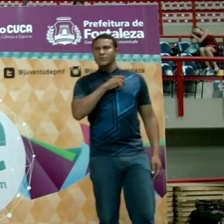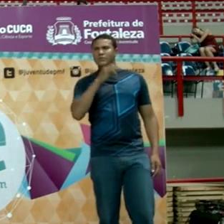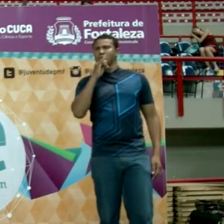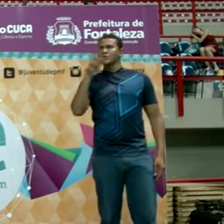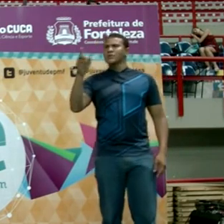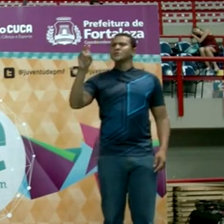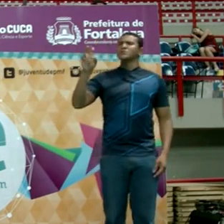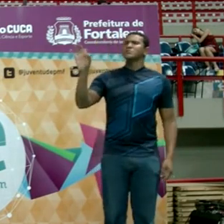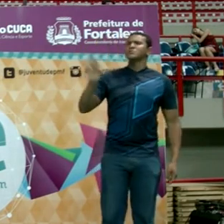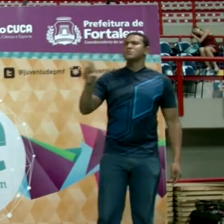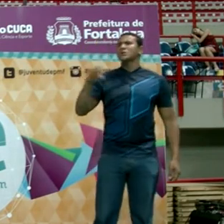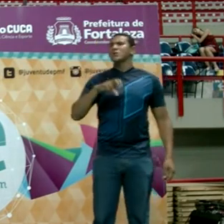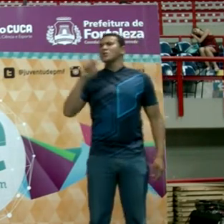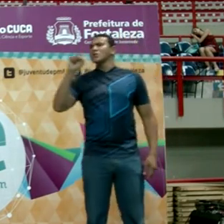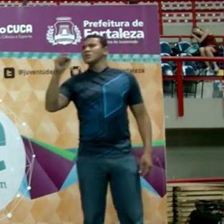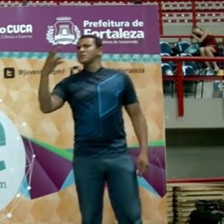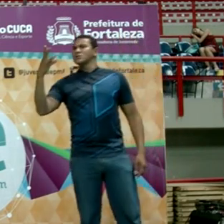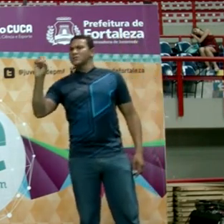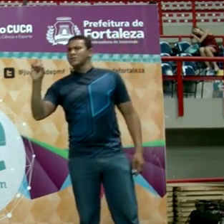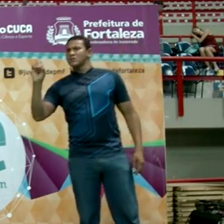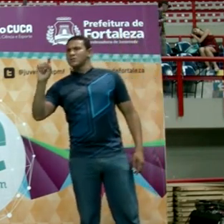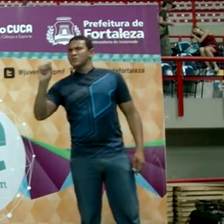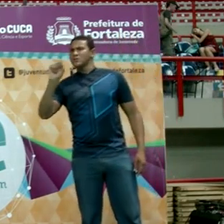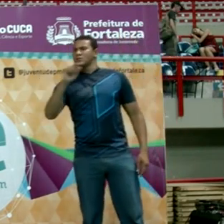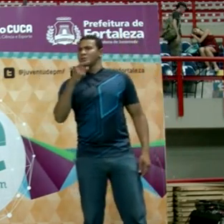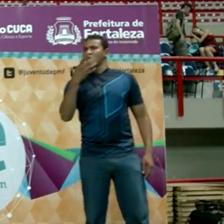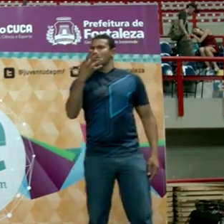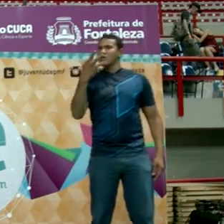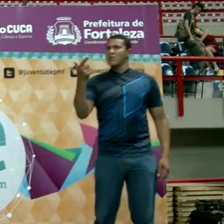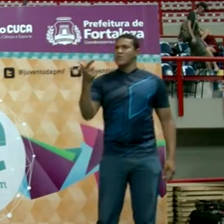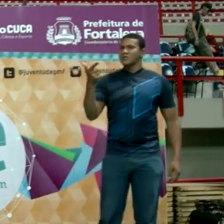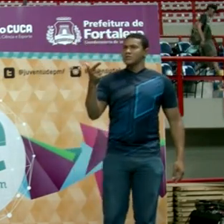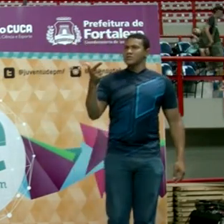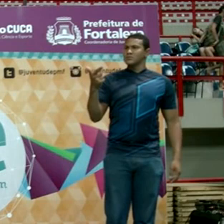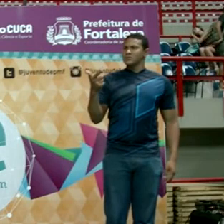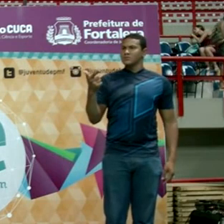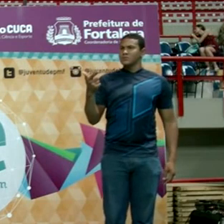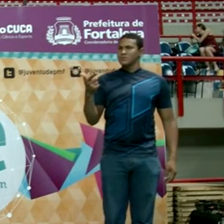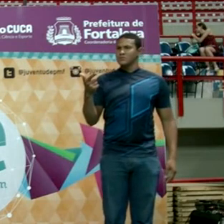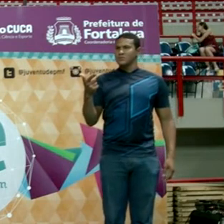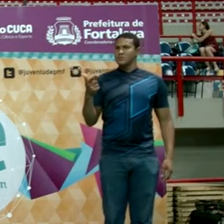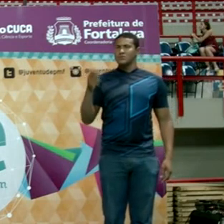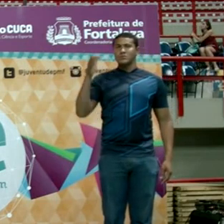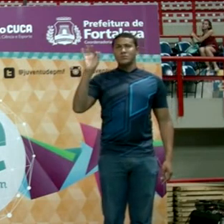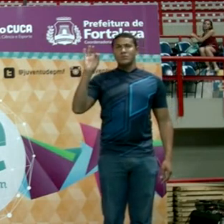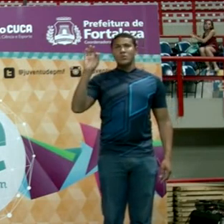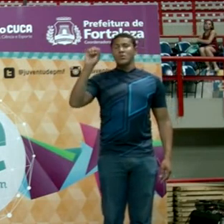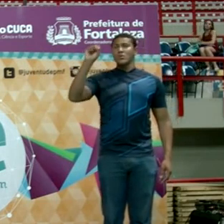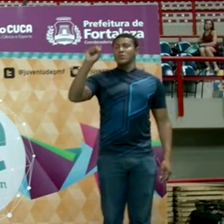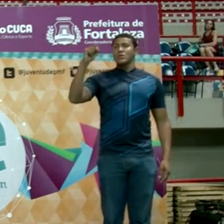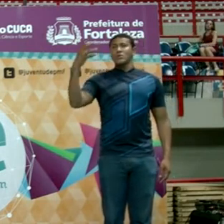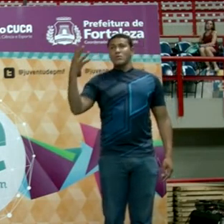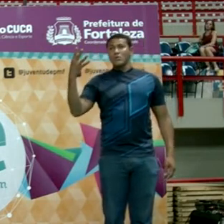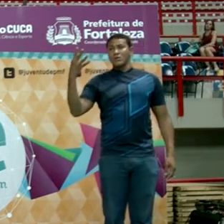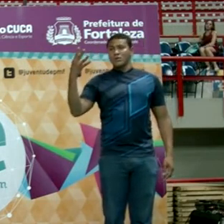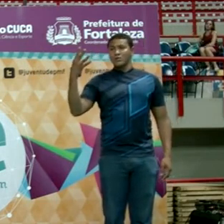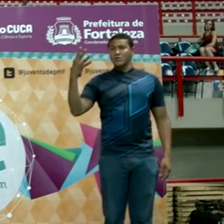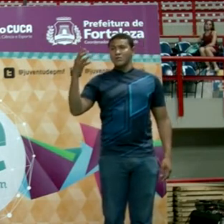assim, 5% de 840, eu disse bem rápido, 42. Porque eu pensei, 10% é